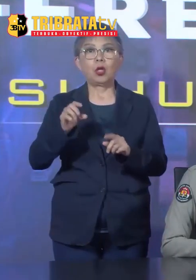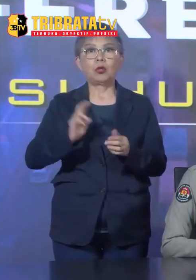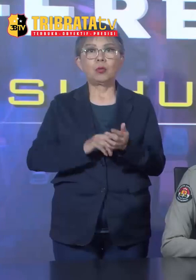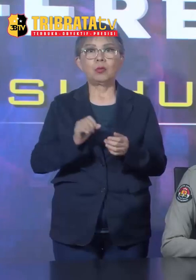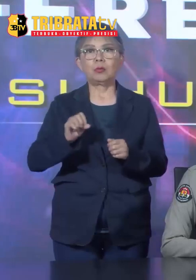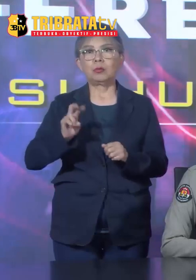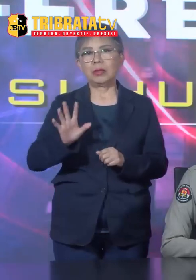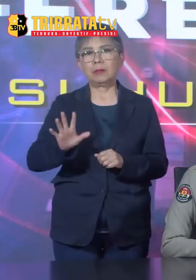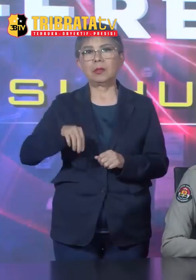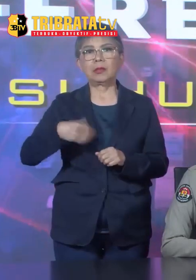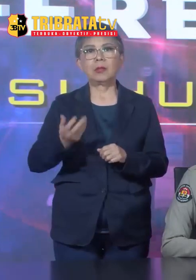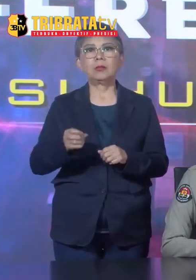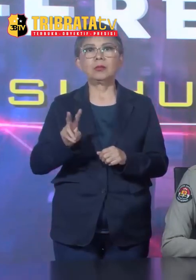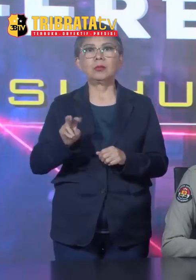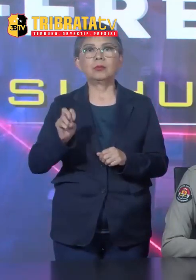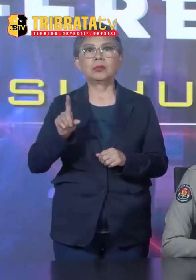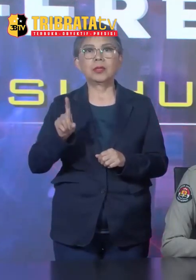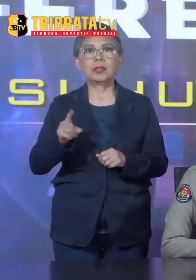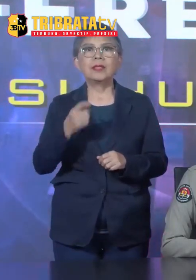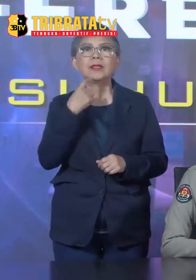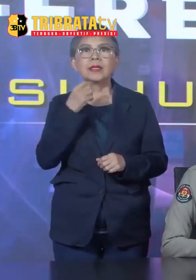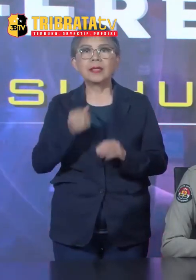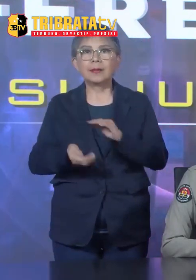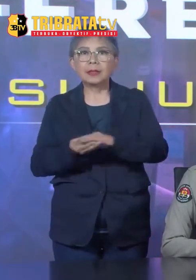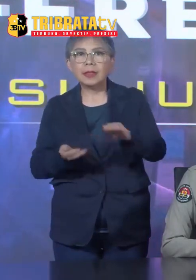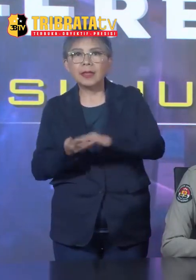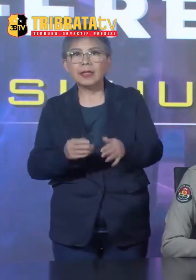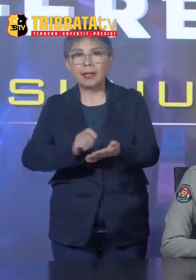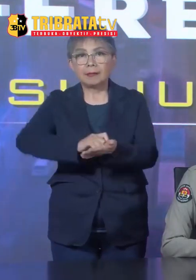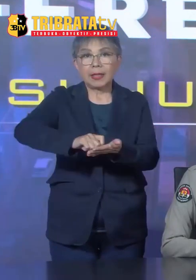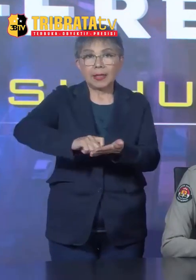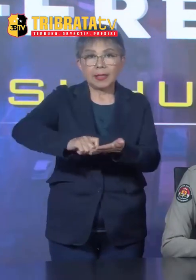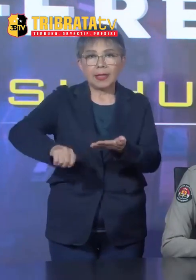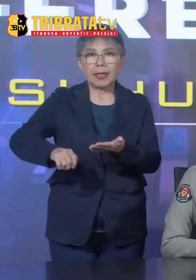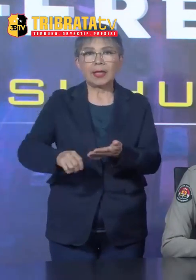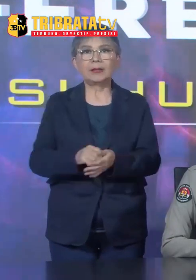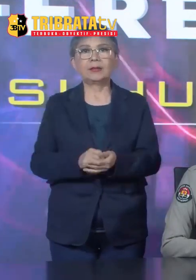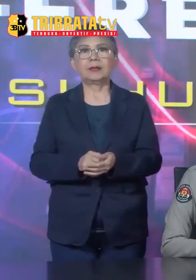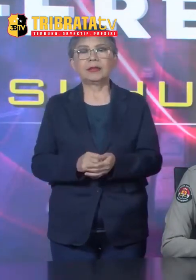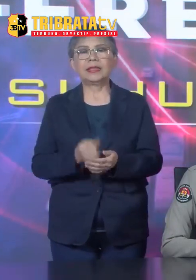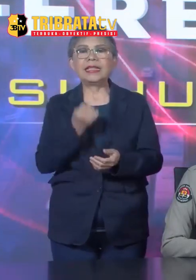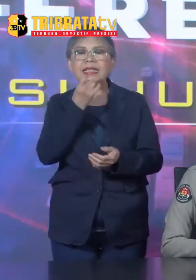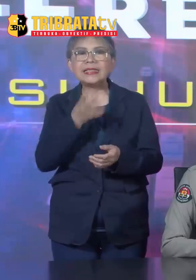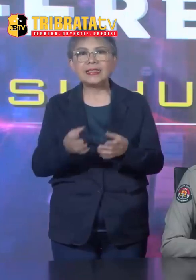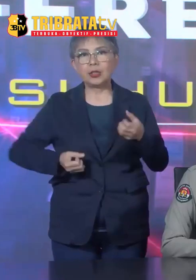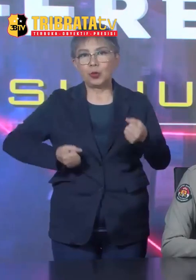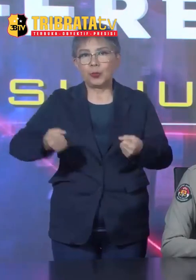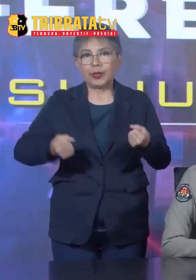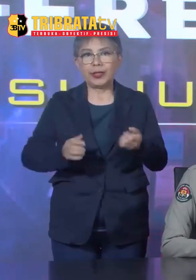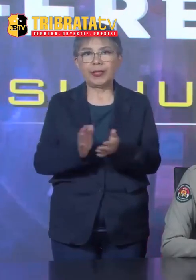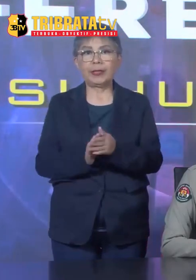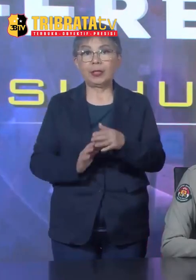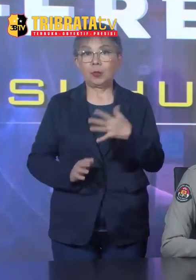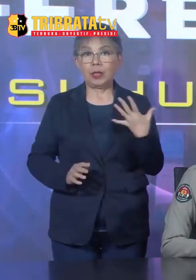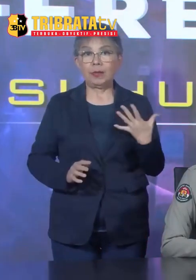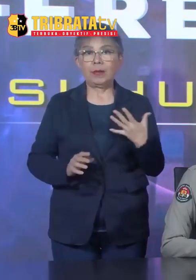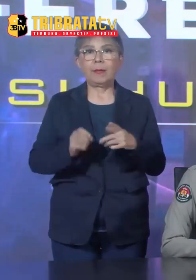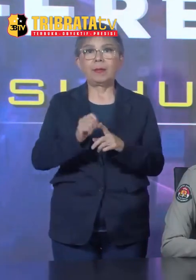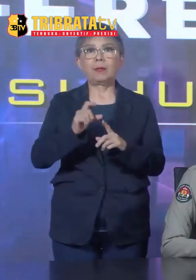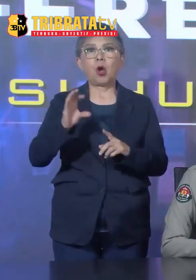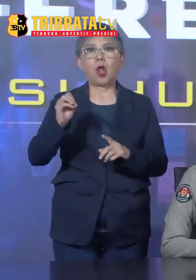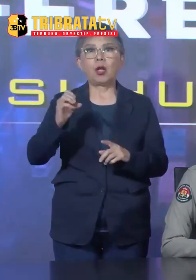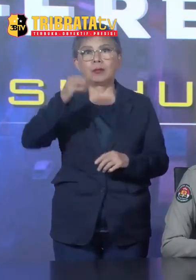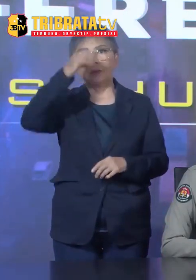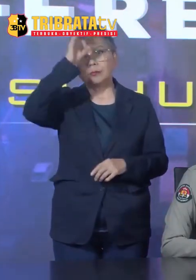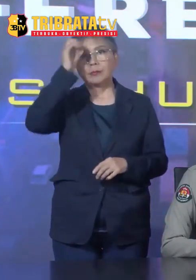tahun 2021 tentang penerbitan dan penandaan Surat Izin Mengemudi perpol nomor